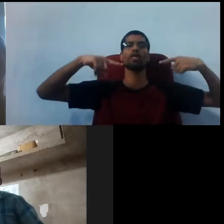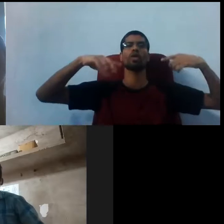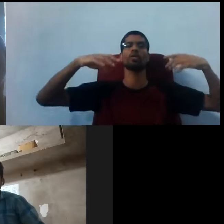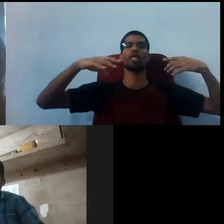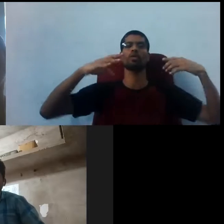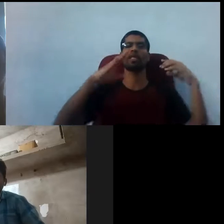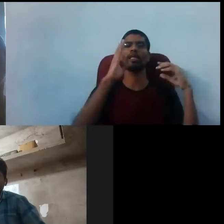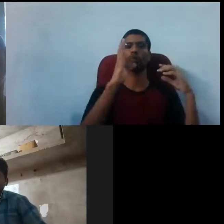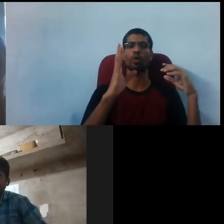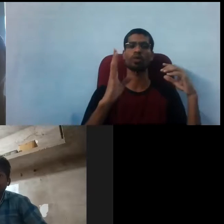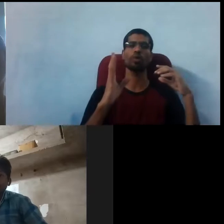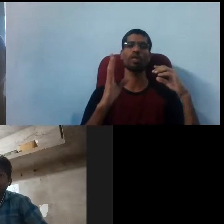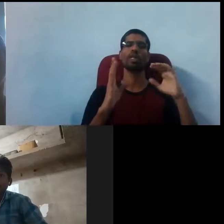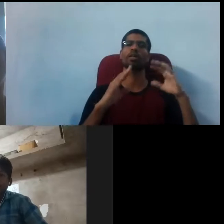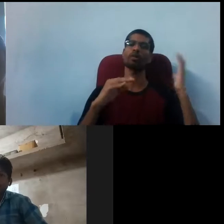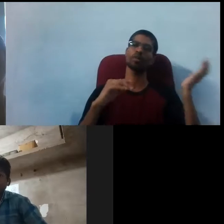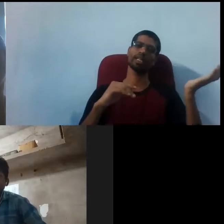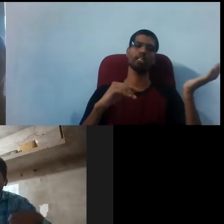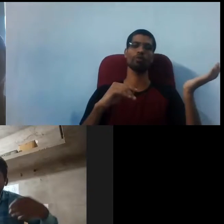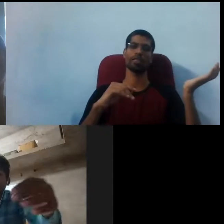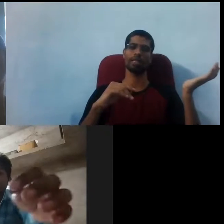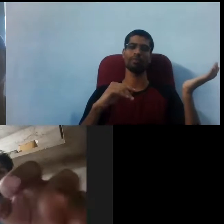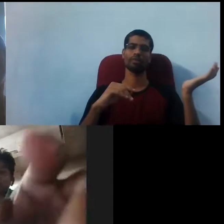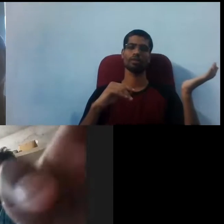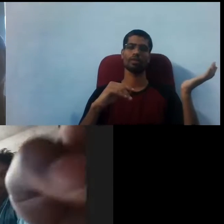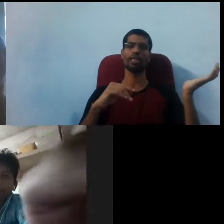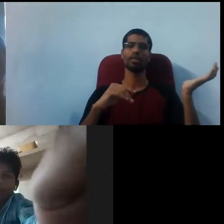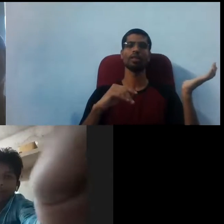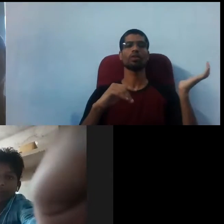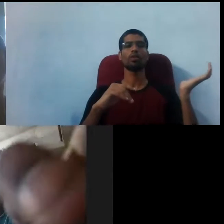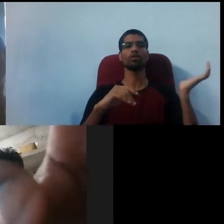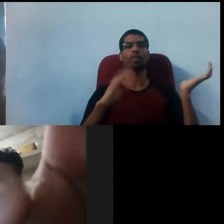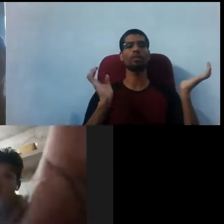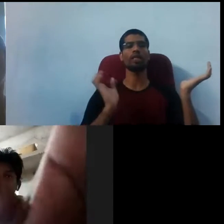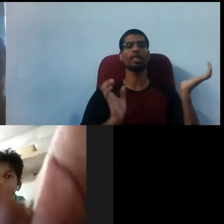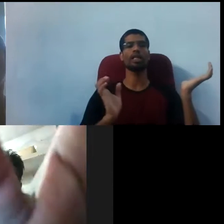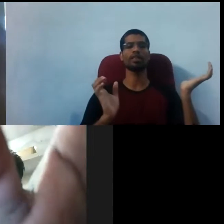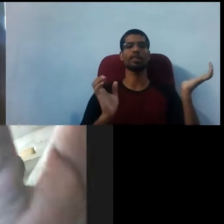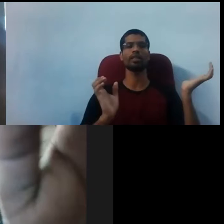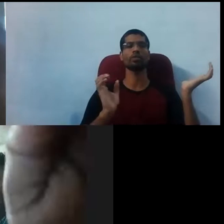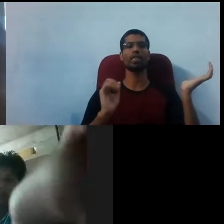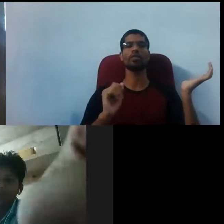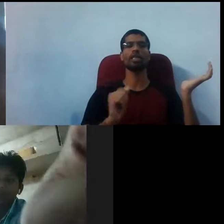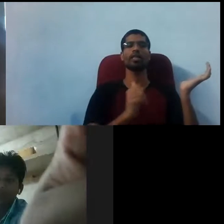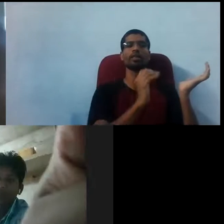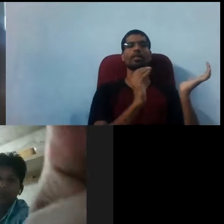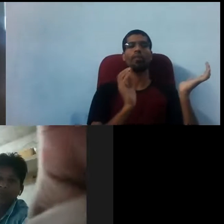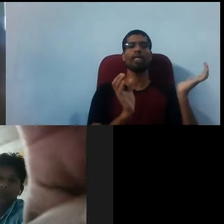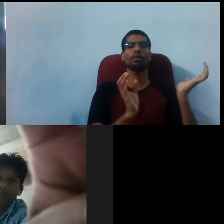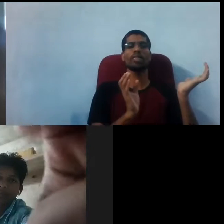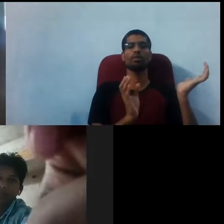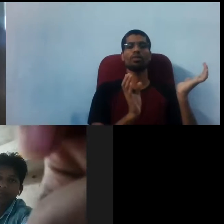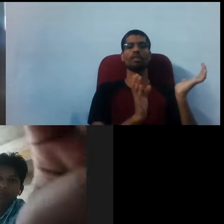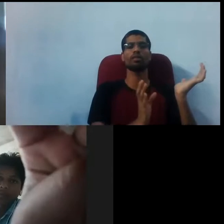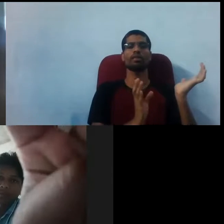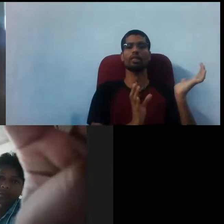बॉन्ड अलग होगा, तो क्या हो जा रहा है, एक तो पॉजिटिव में रहेगा और एक तो नेगेटिव में रहेगा, ठीक है। तो जब कभी करंट डालते हैं तो क्या हो जाएगा, बैटरी